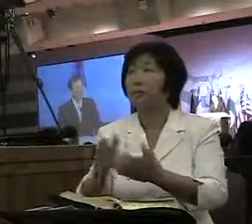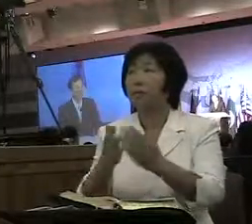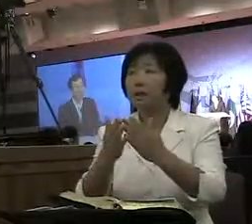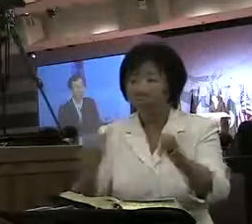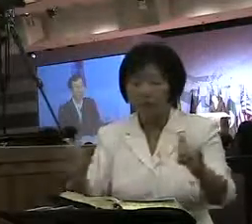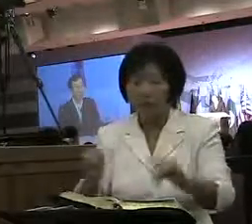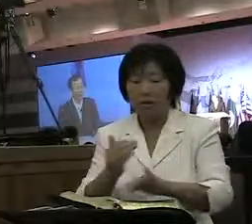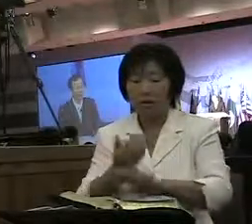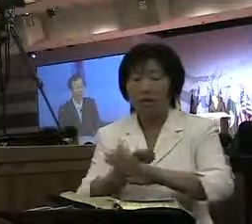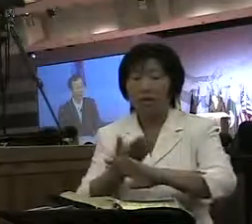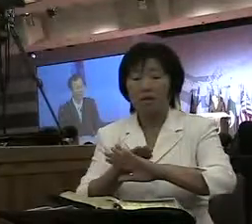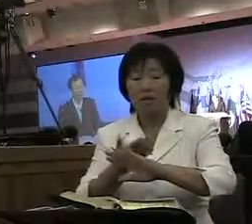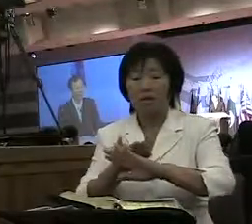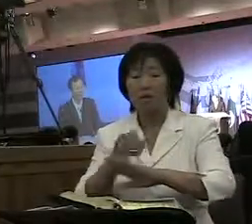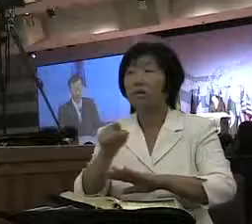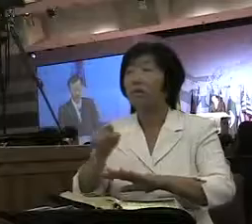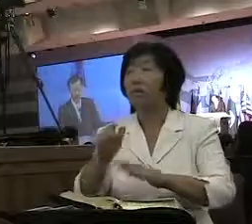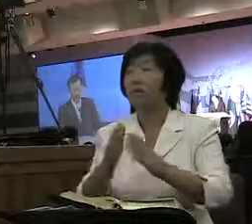사람이 다른 것입니다.